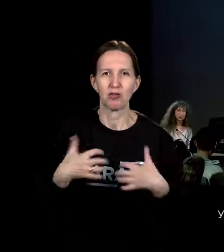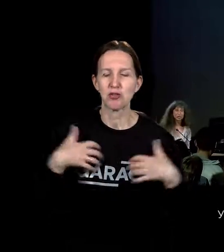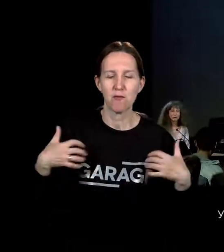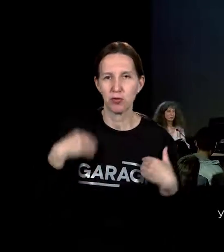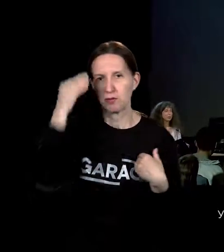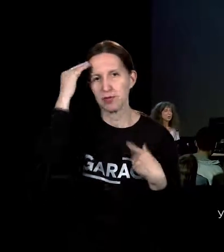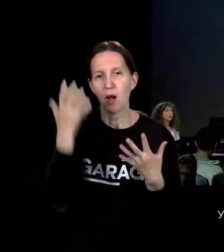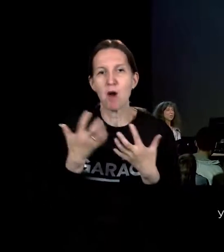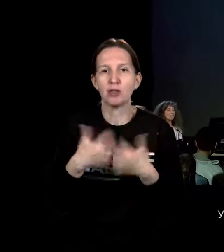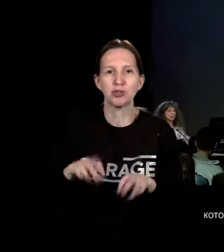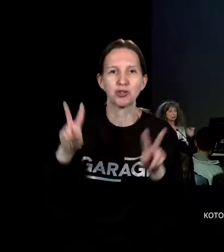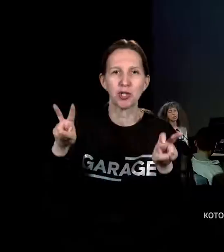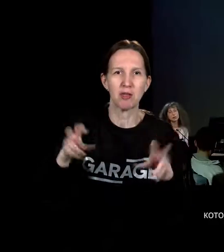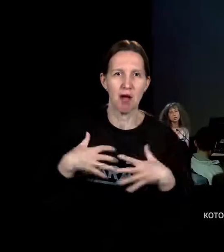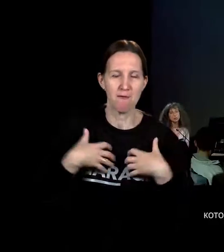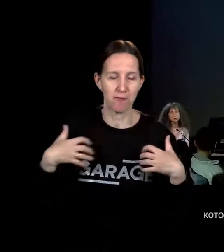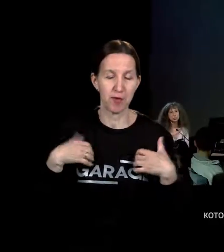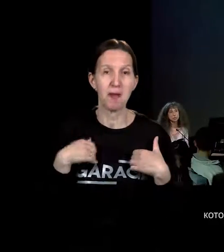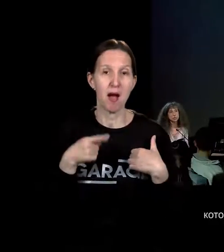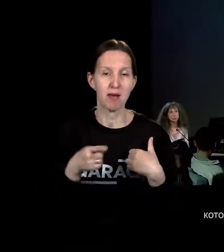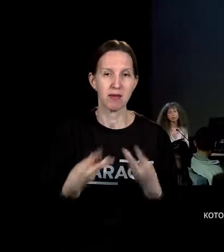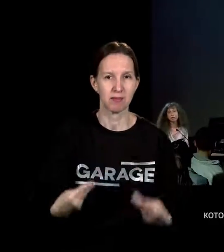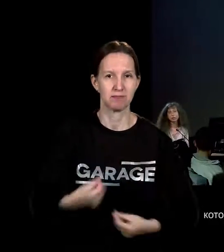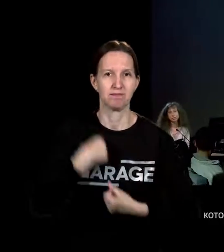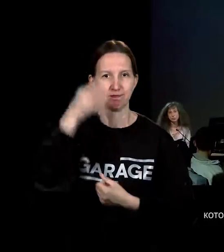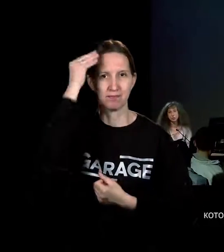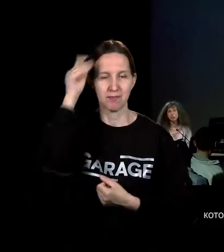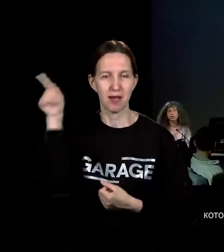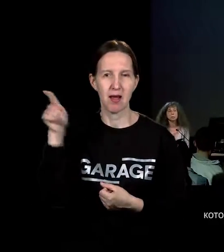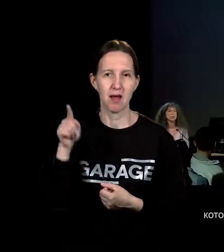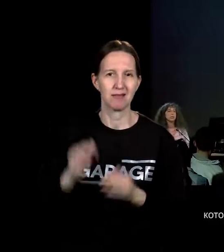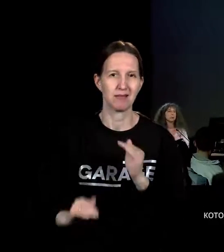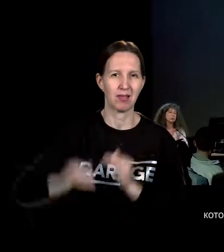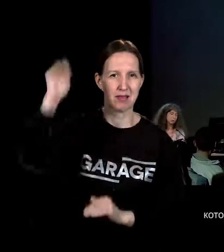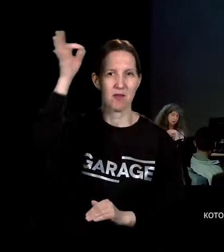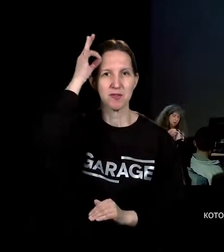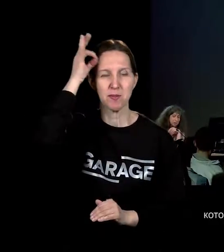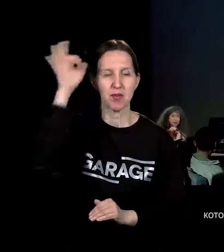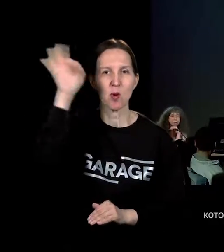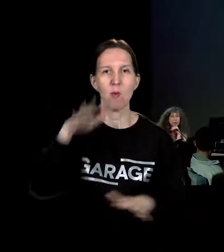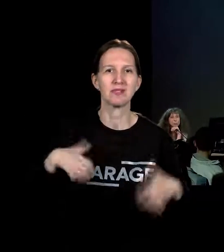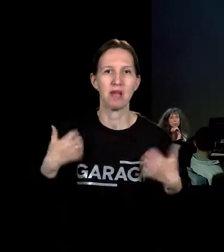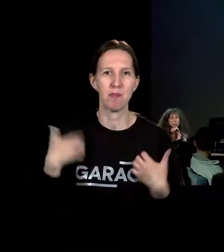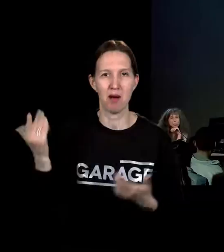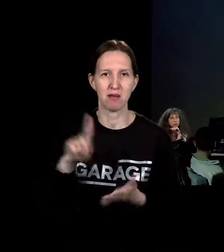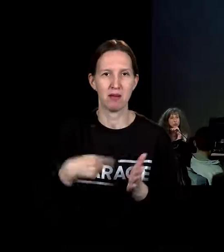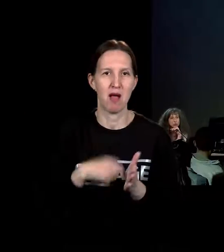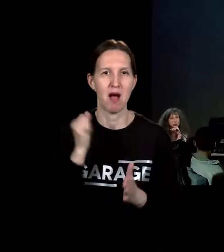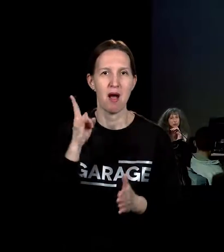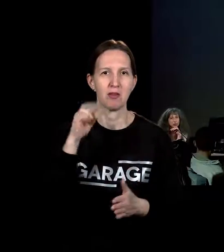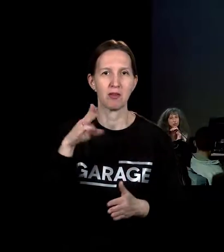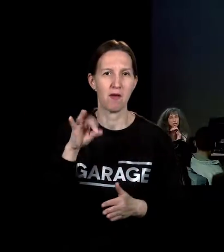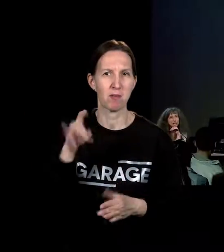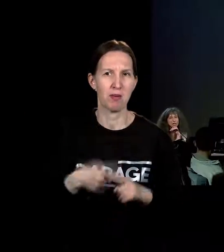смысле машины-амфибии, и которые для него при этом воспоминания об антверпенском, детские воспоминания об антверпенском зоопарке, одном из самых, по-моему,